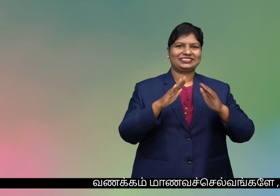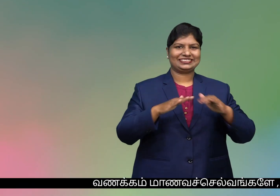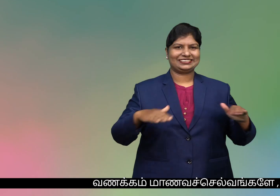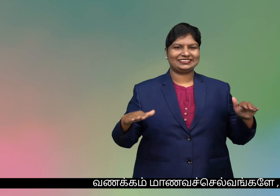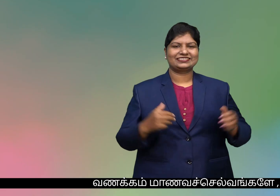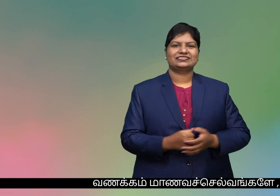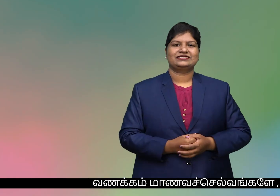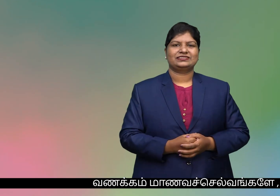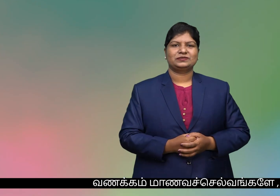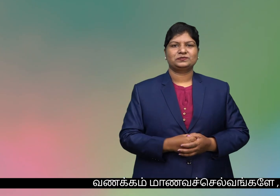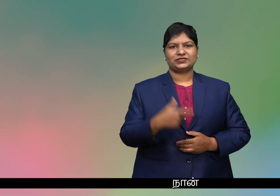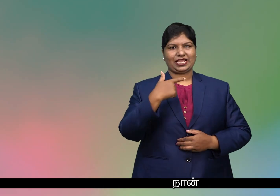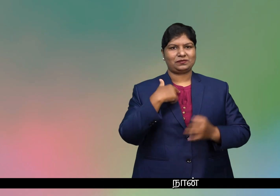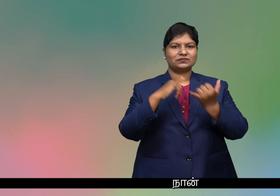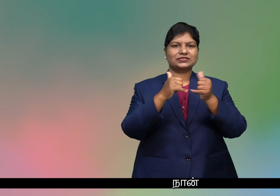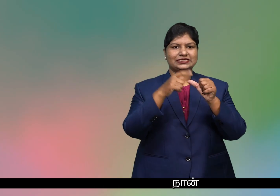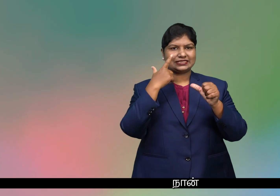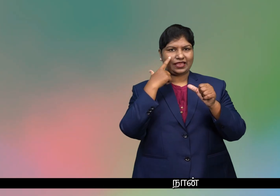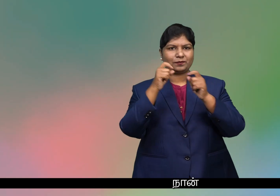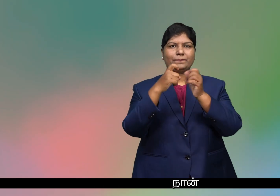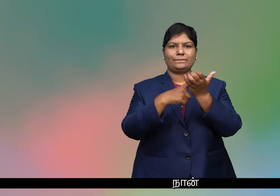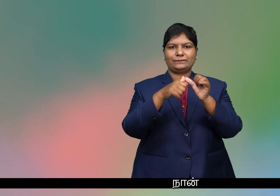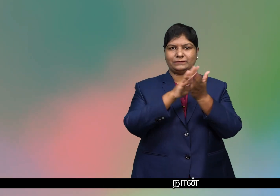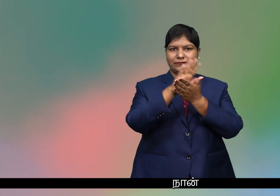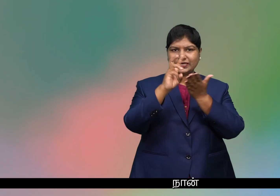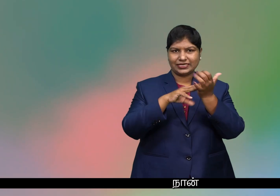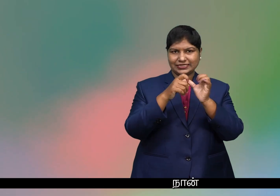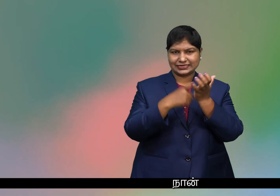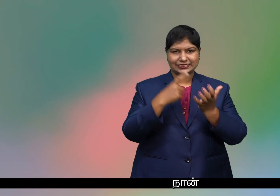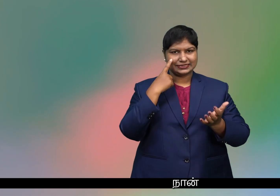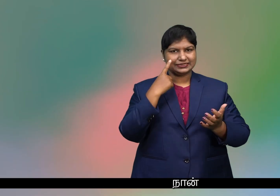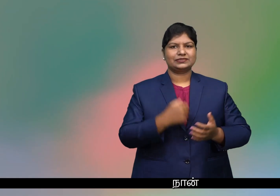மாணவ செல்வங்களே, நான்